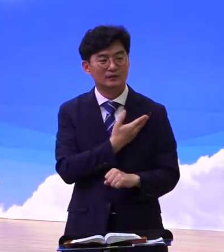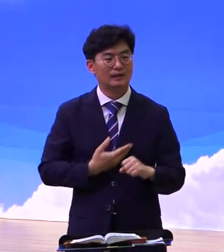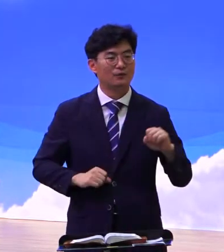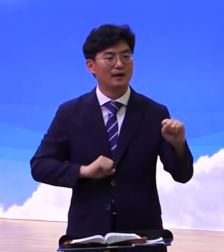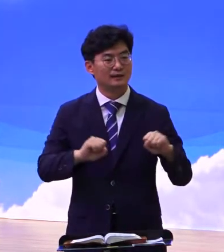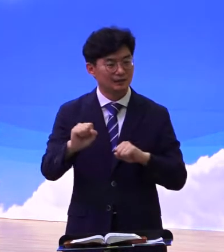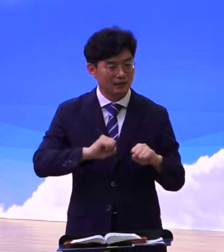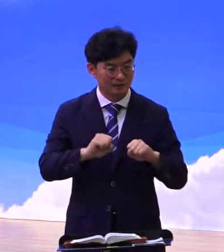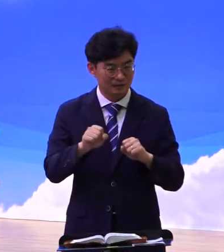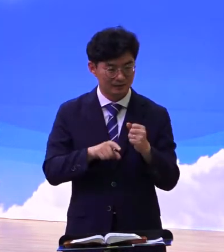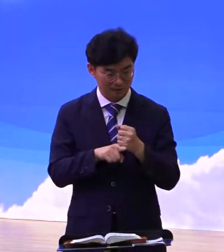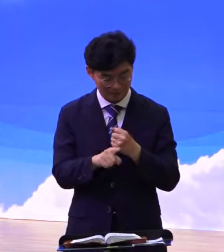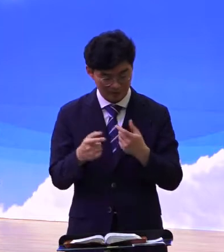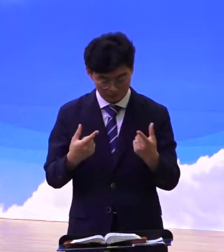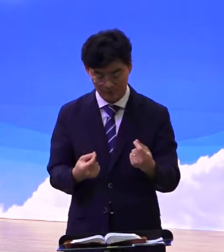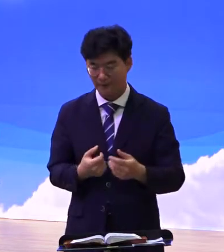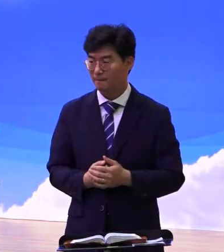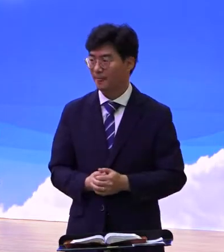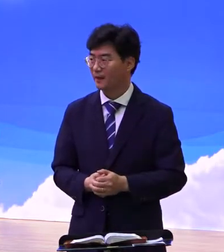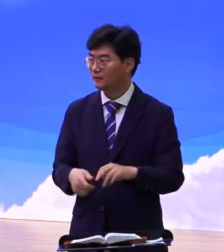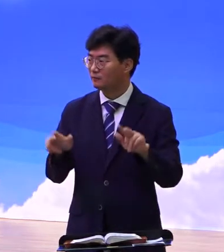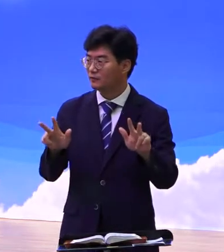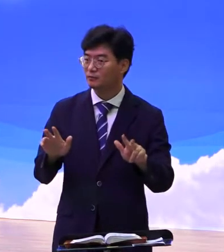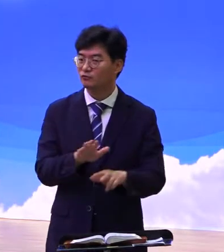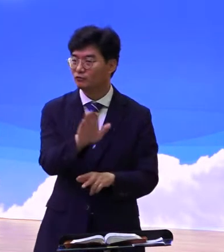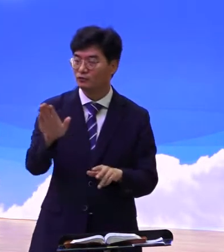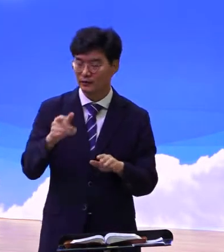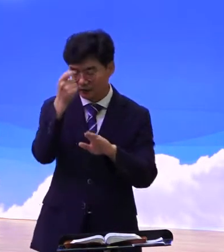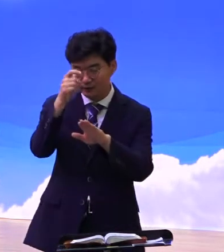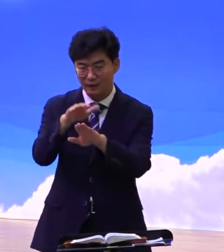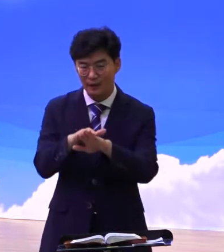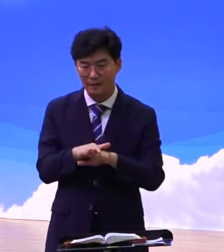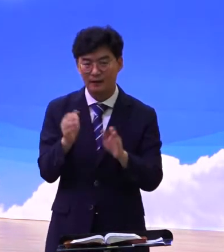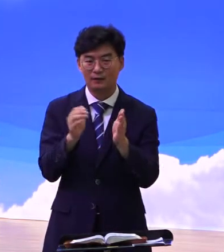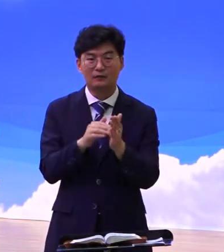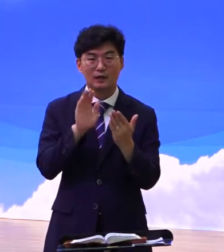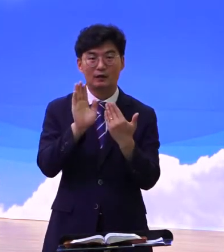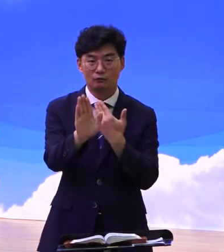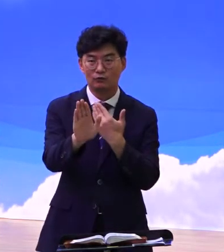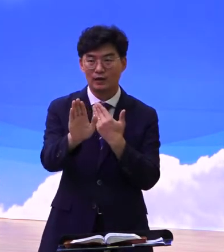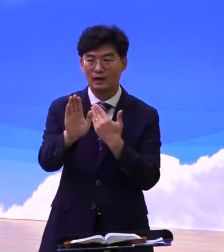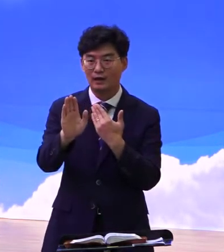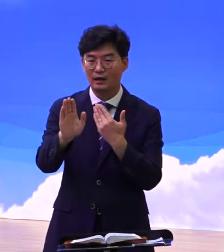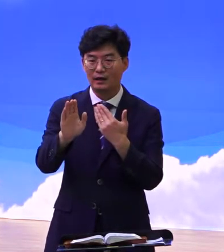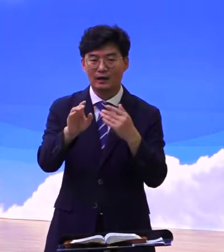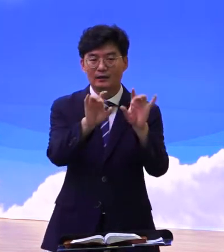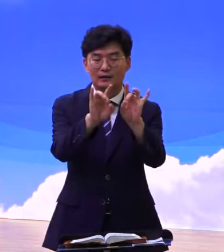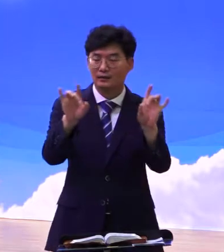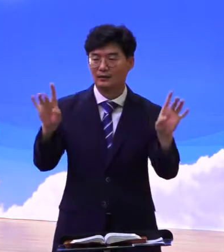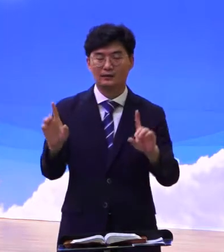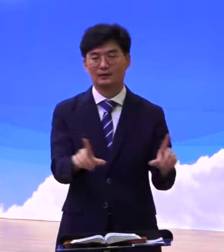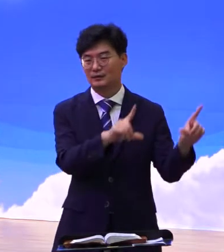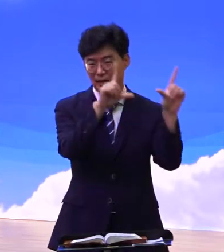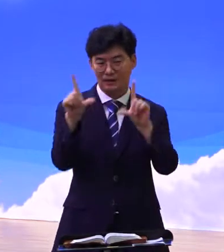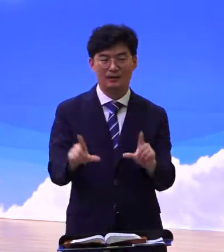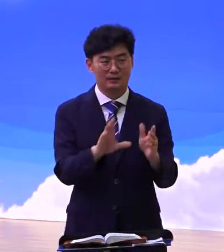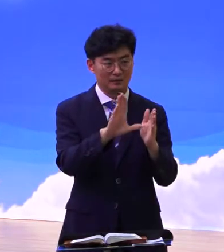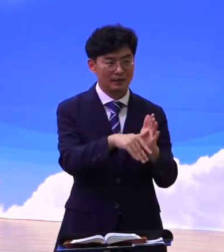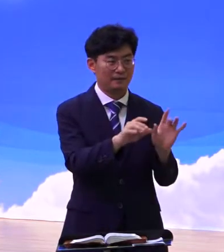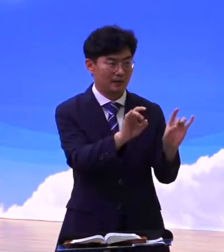여러분, 오늘 예배 후에 여러분이 나갈 삶의 터전에서 여러분의 여전한 삶의 그 공간